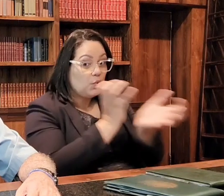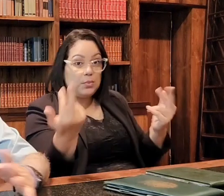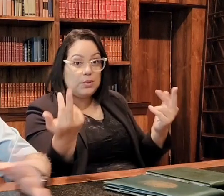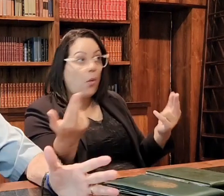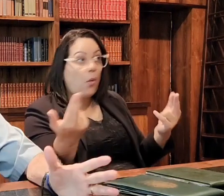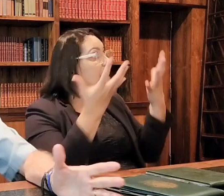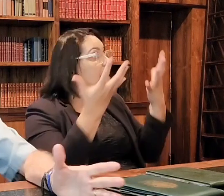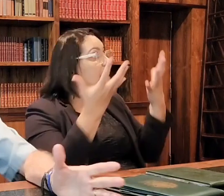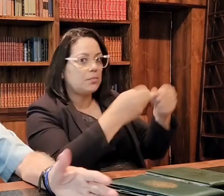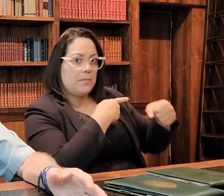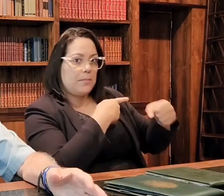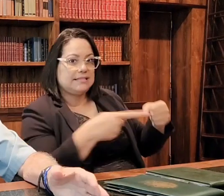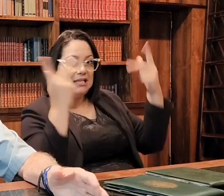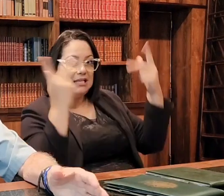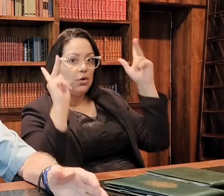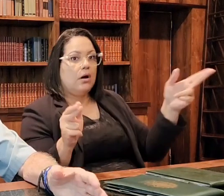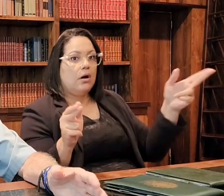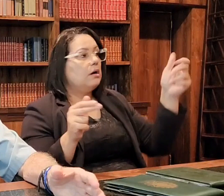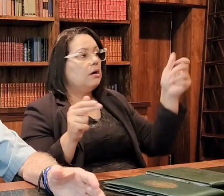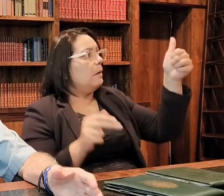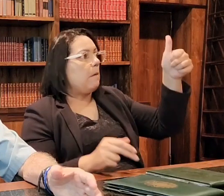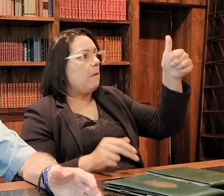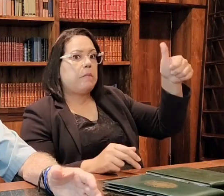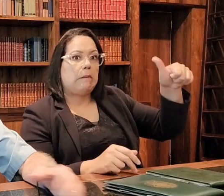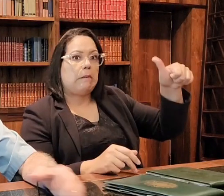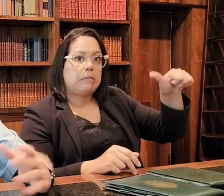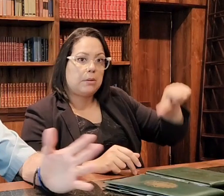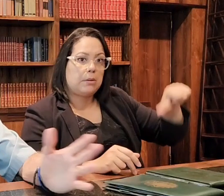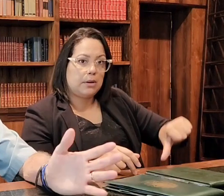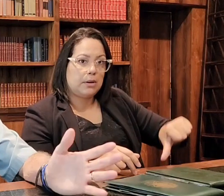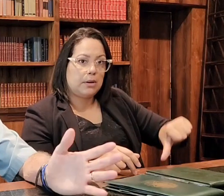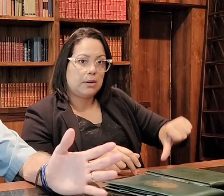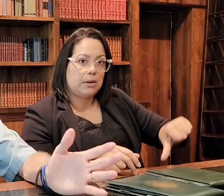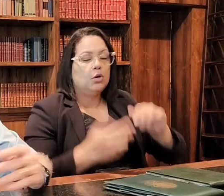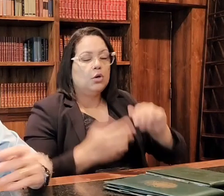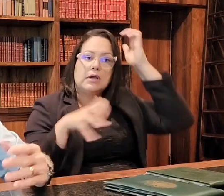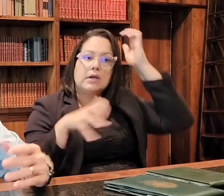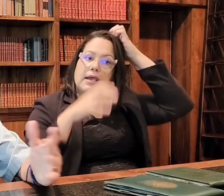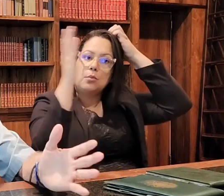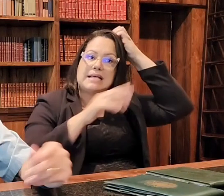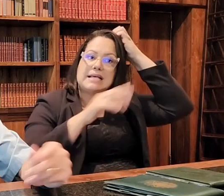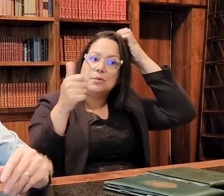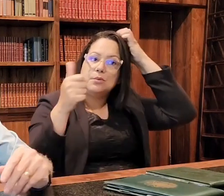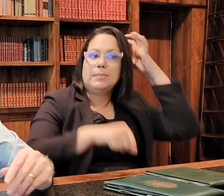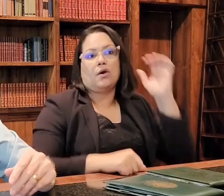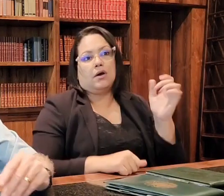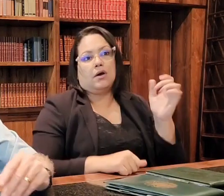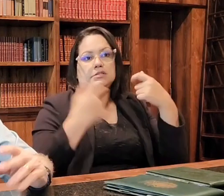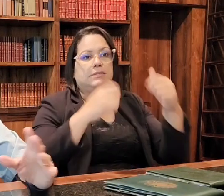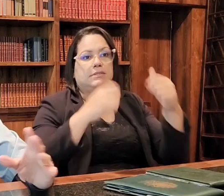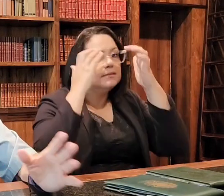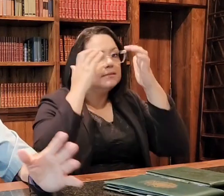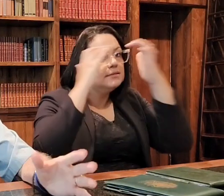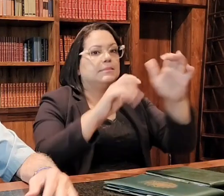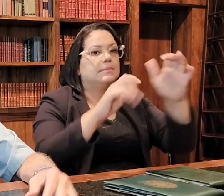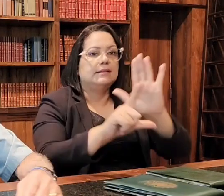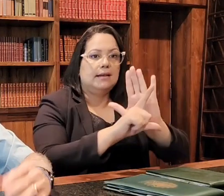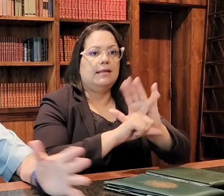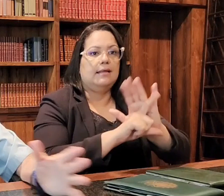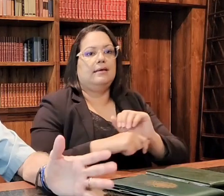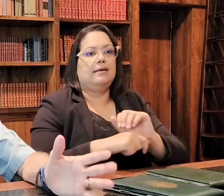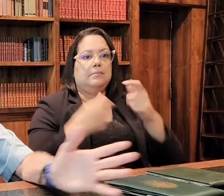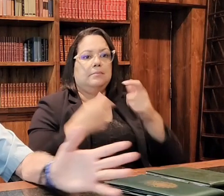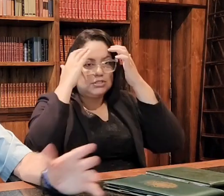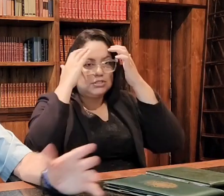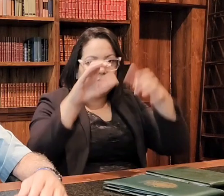E nós não queremos o Brasil piorando. Temos que respeitar as nossas leis, a nossa Constituição.